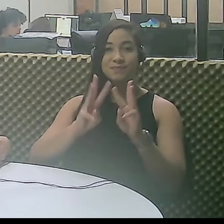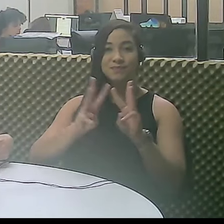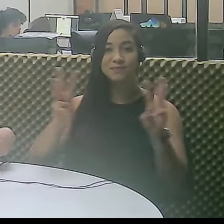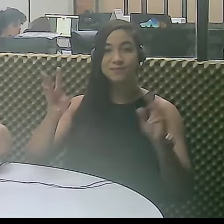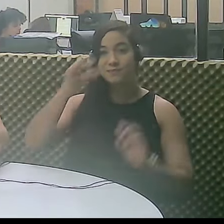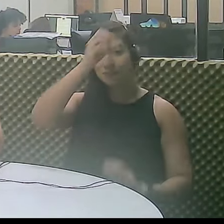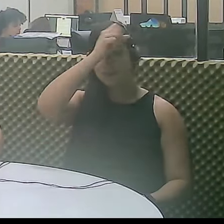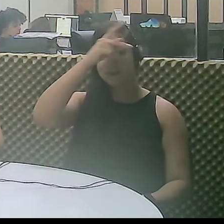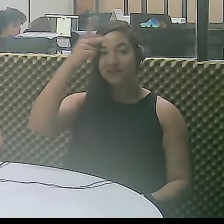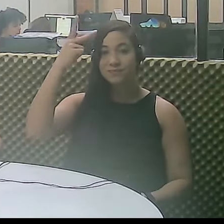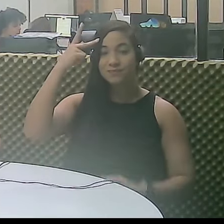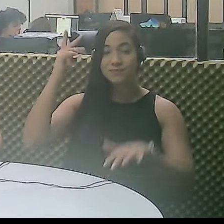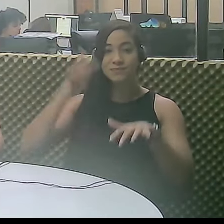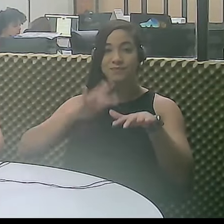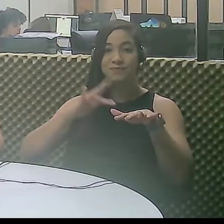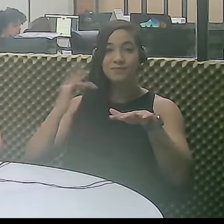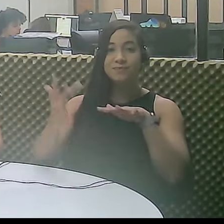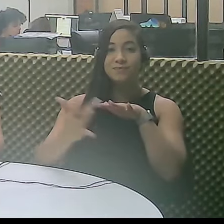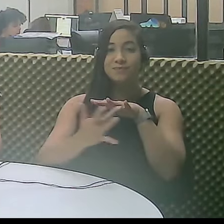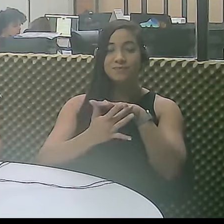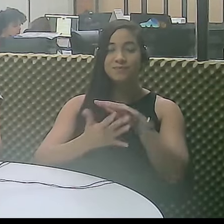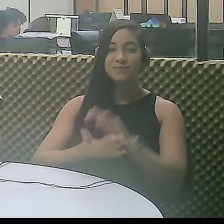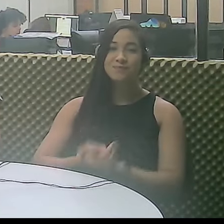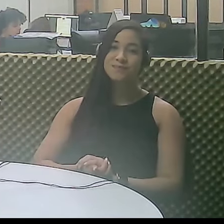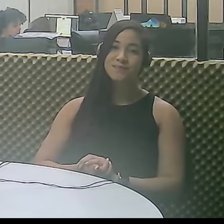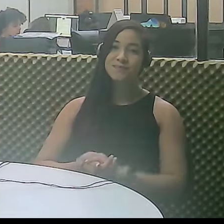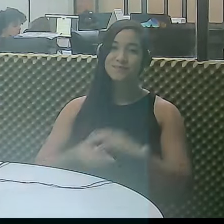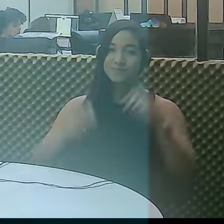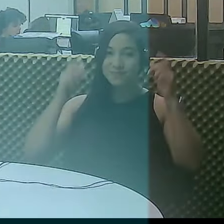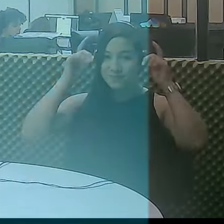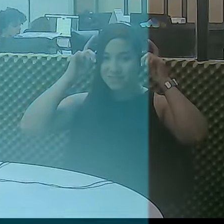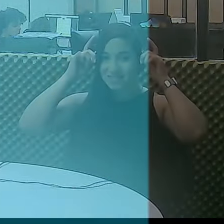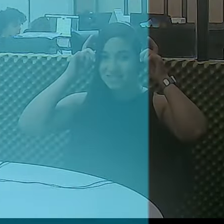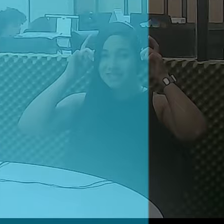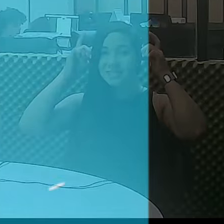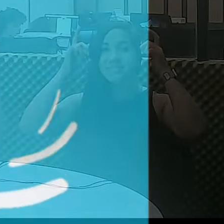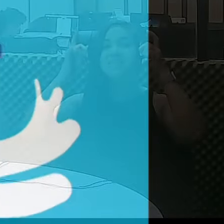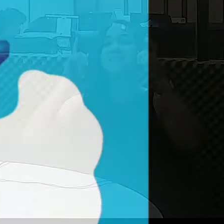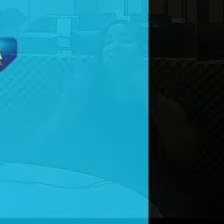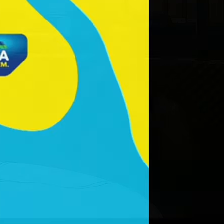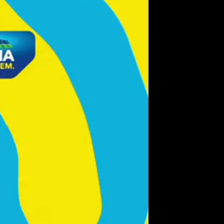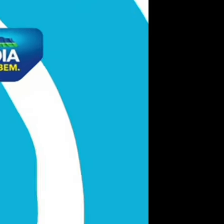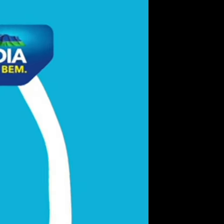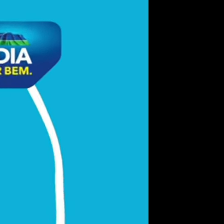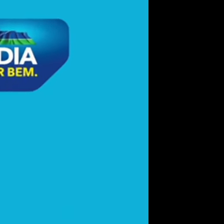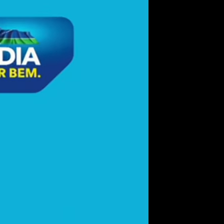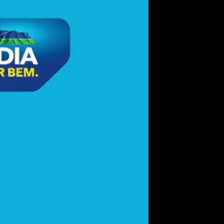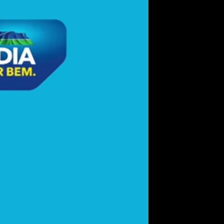Continue conosco no portal da Prefeitura e nas redes sociais.